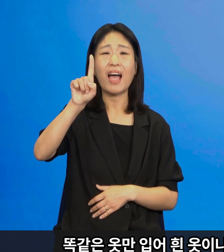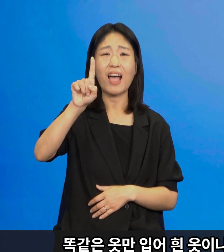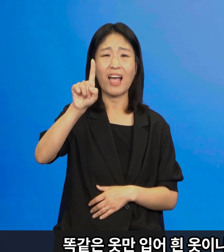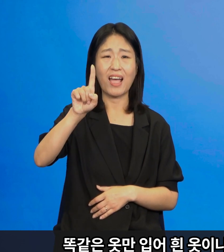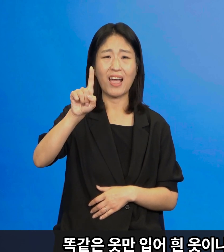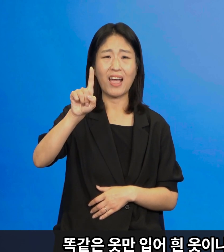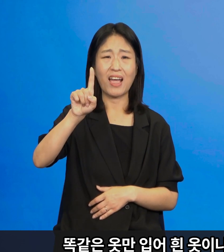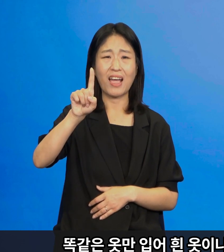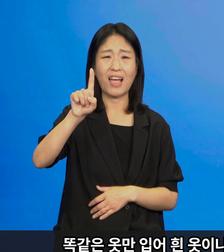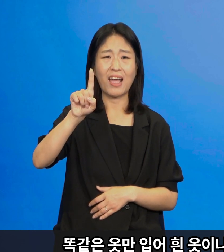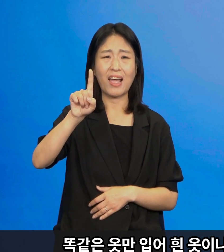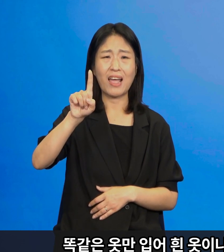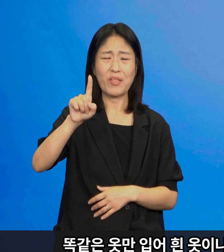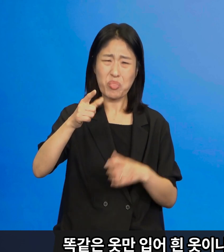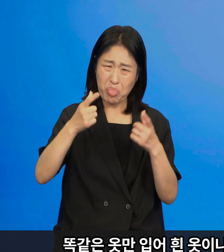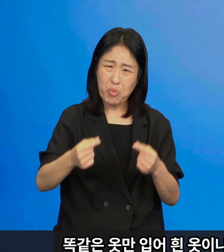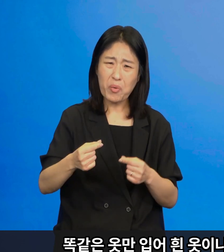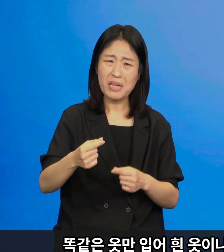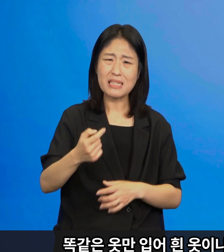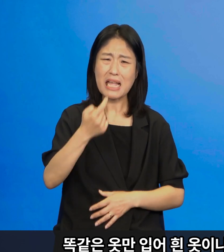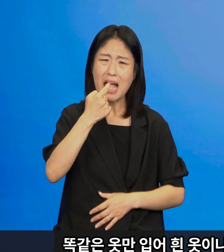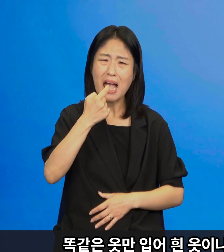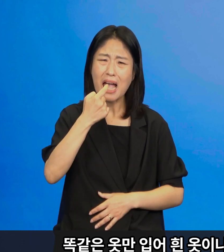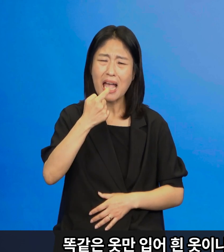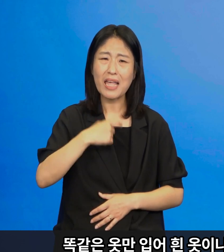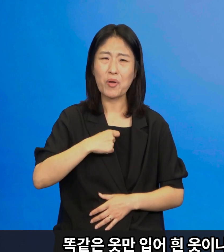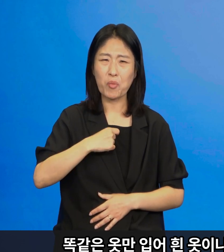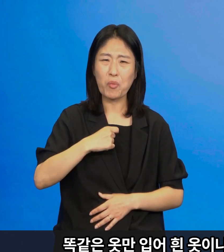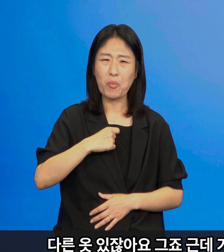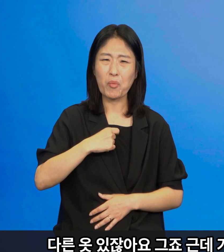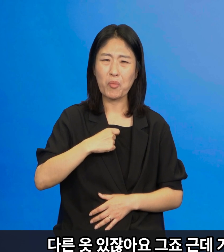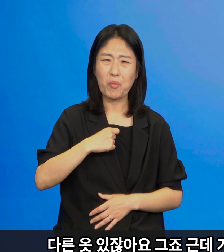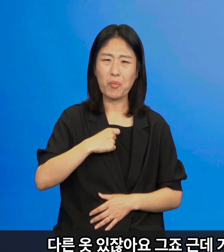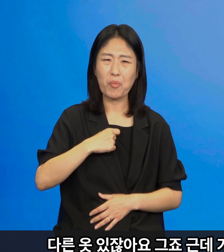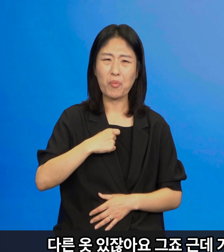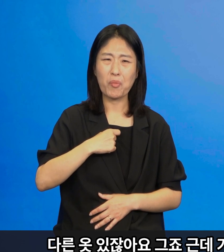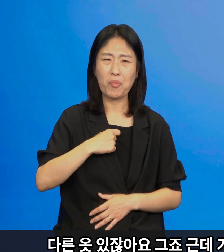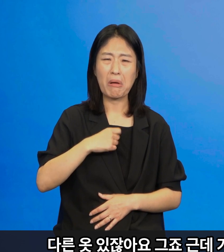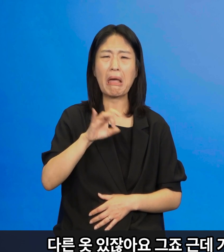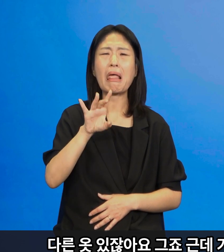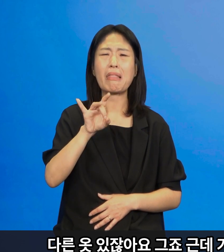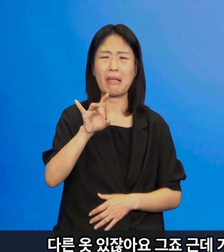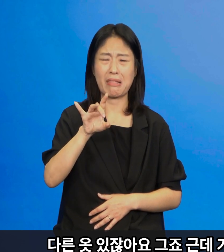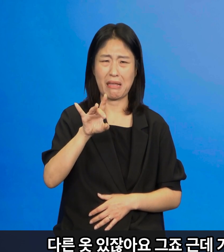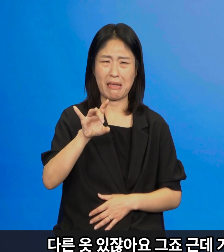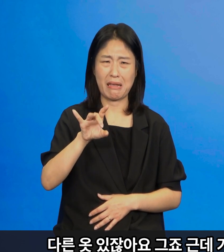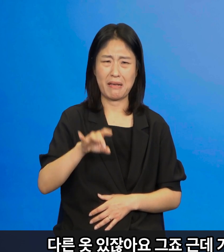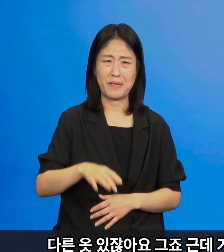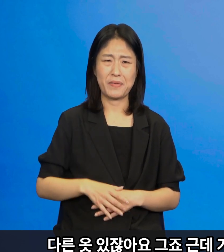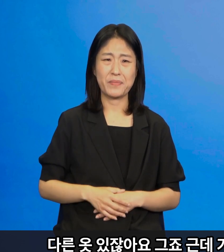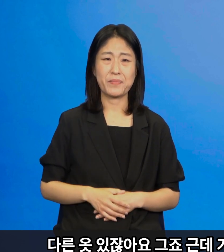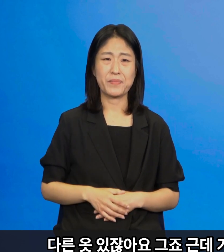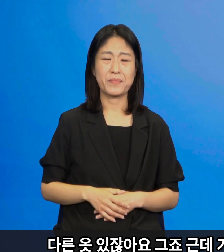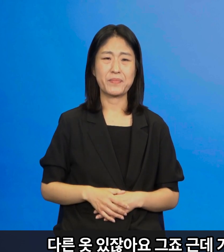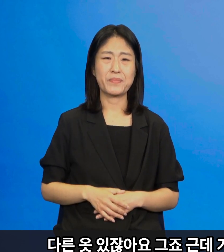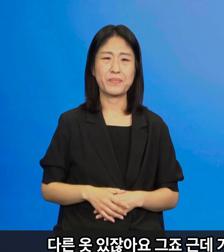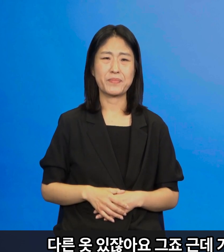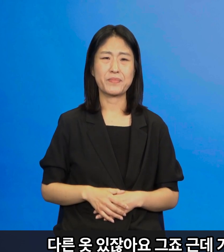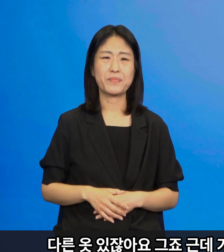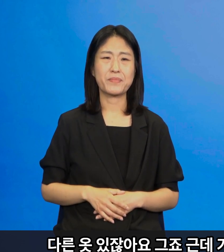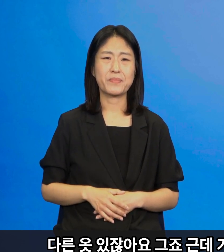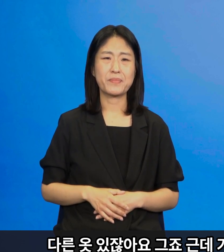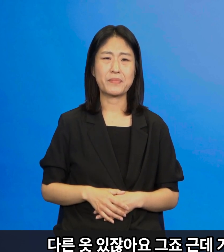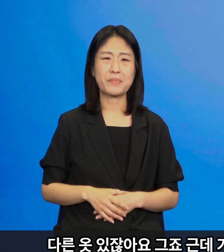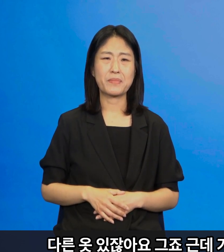똑같은 옷만 입어. 흰 옷이나 여기 흰 옷 입은 분들 죄송해요. 다른 옷 있잖아요, 그죠? 근데 예,